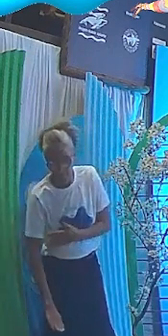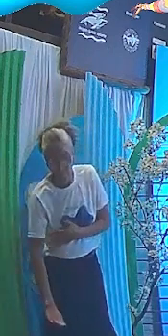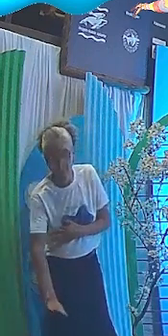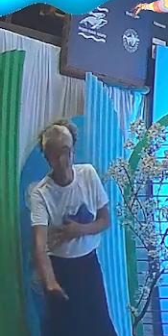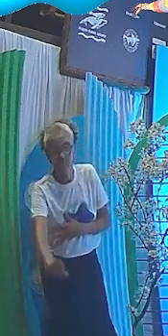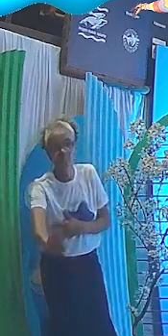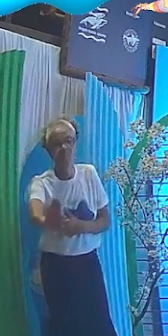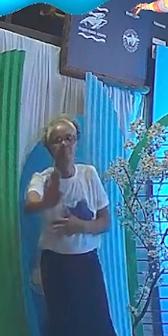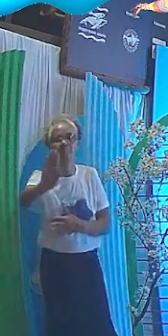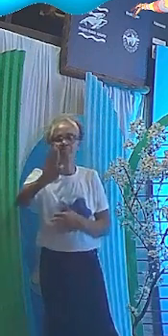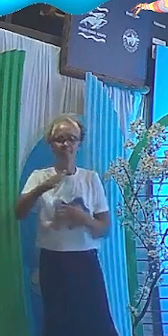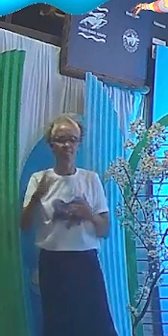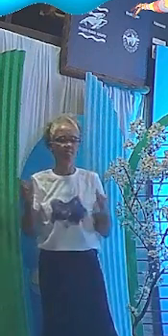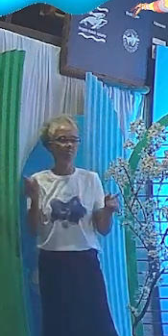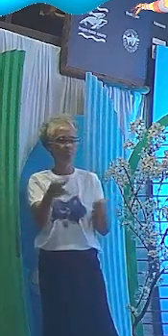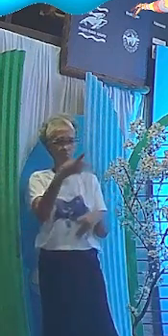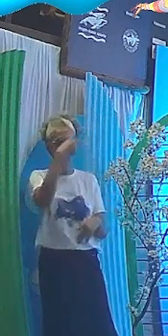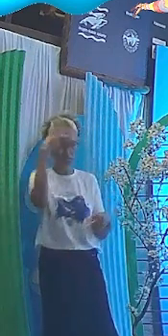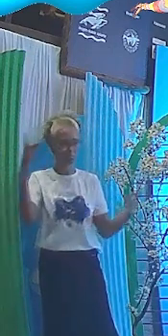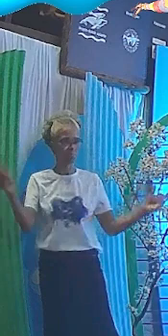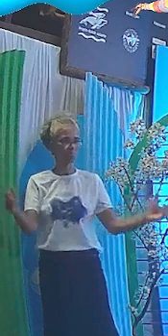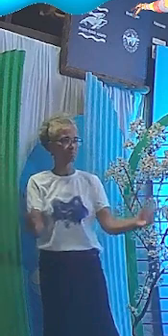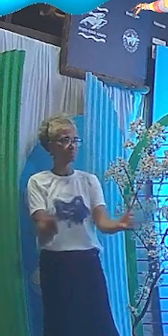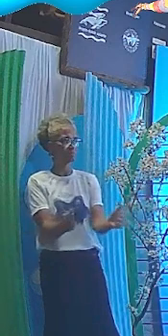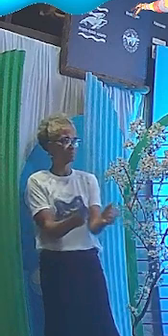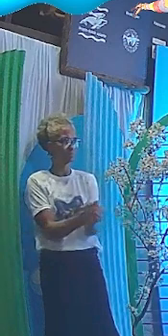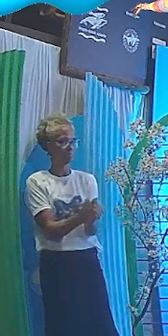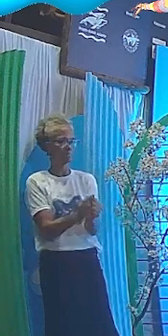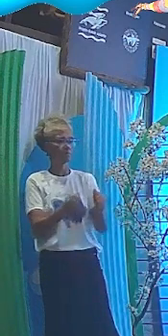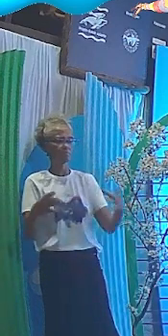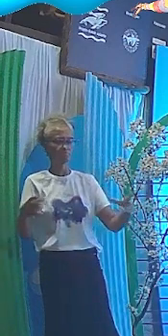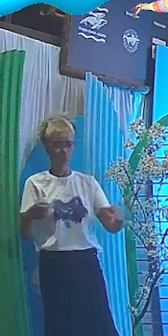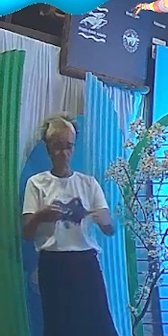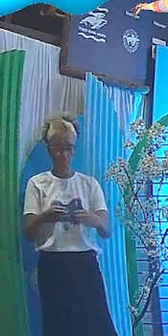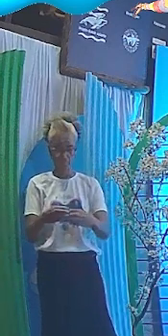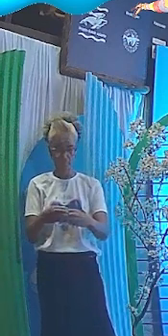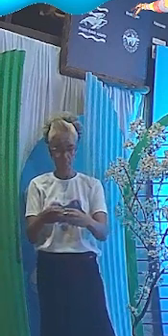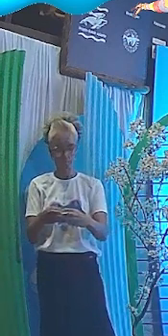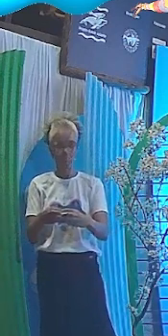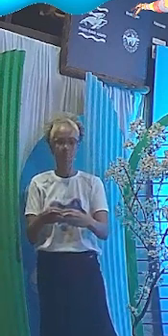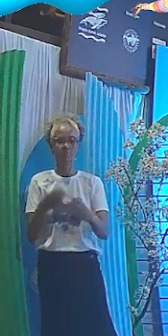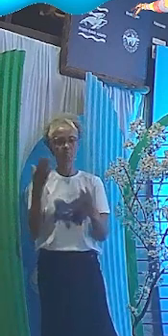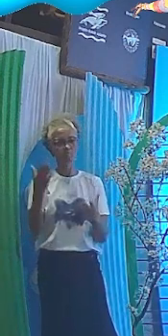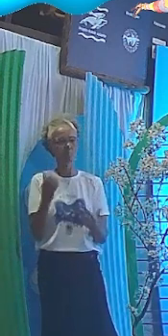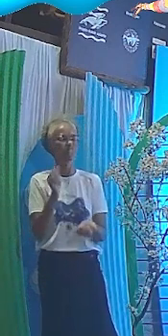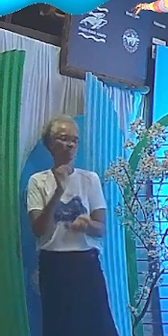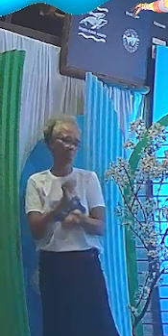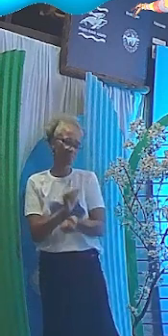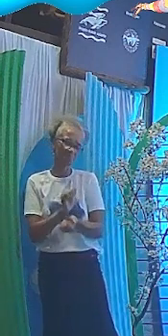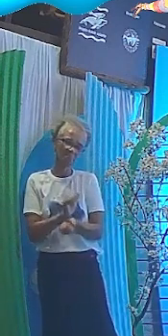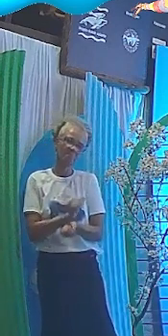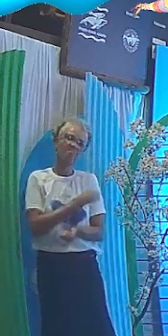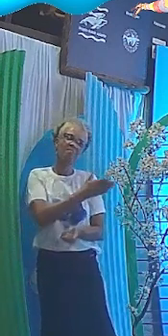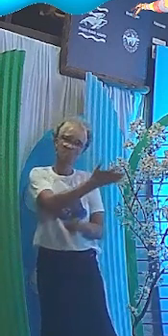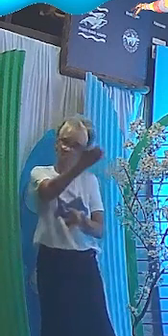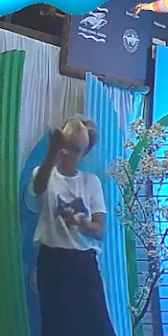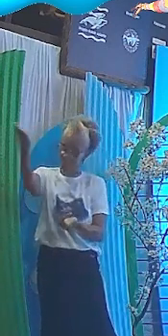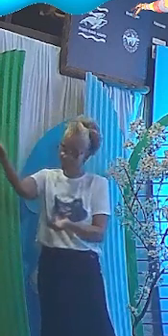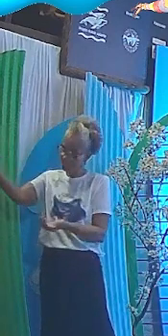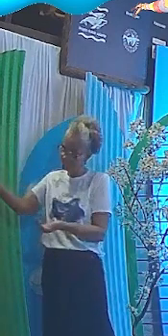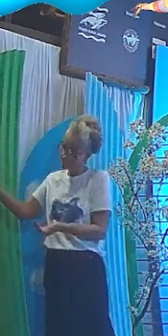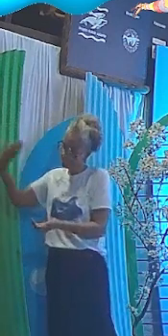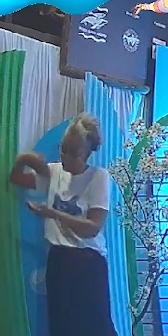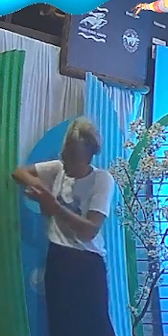aí com essa equipe toda maravilhosa é um fechamento de um ciclo, e agora espero, né, que vocês todos também possam fazer